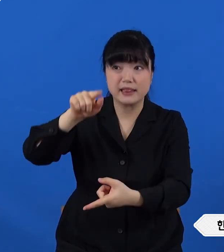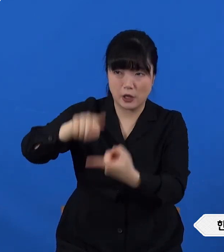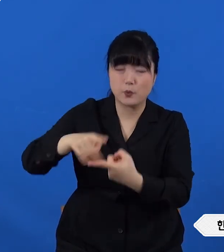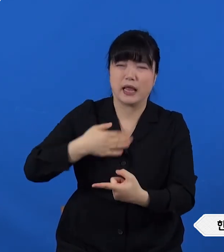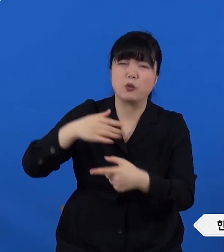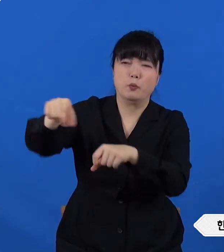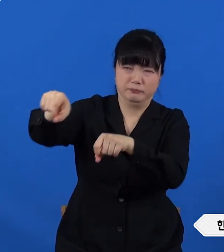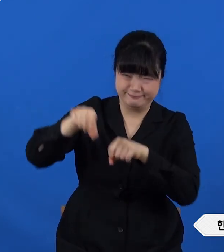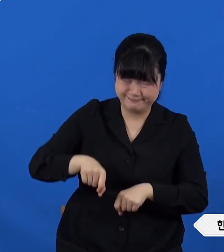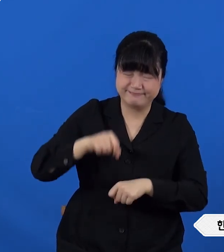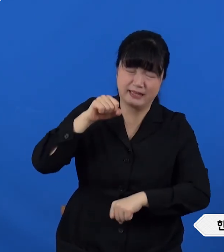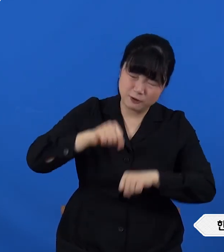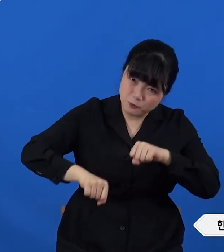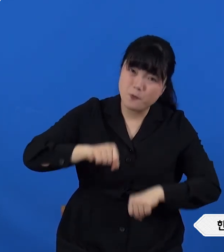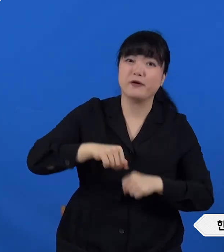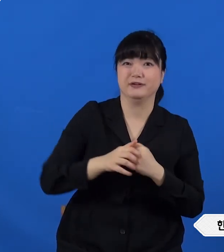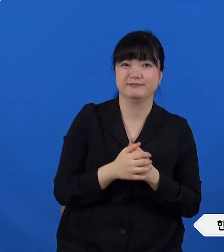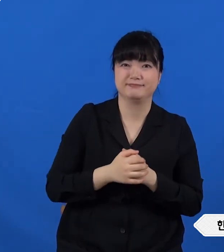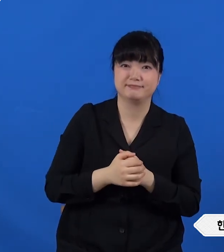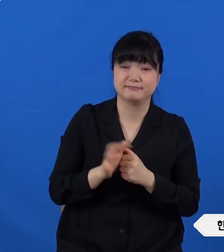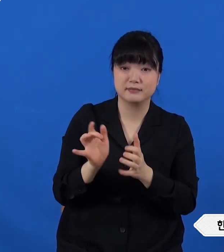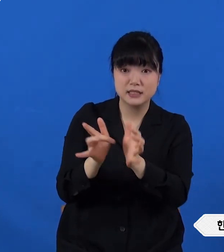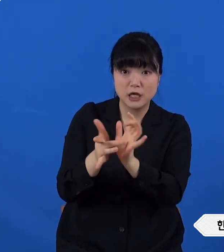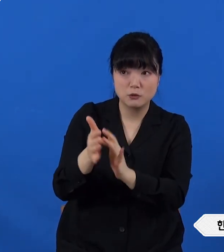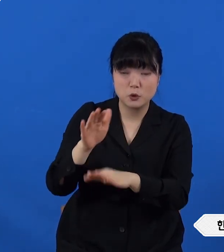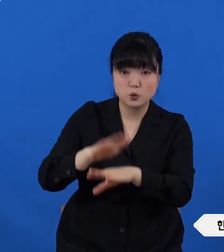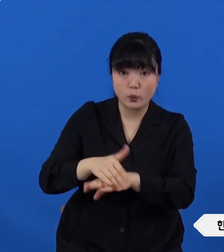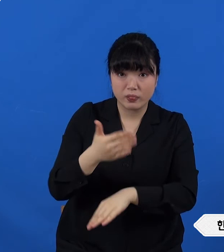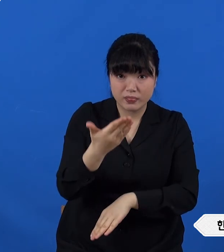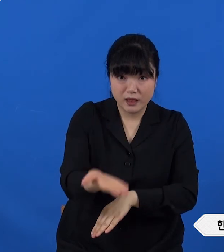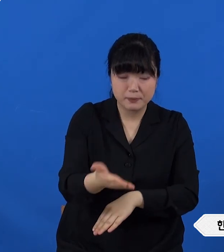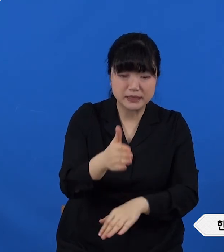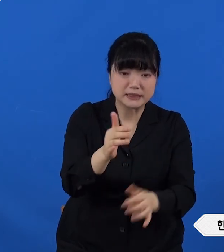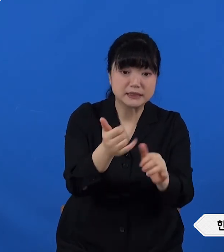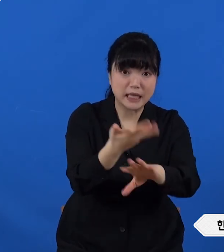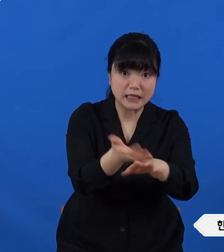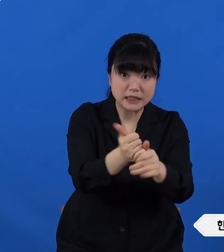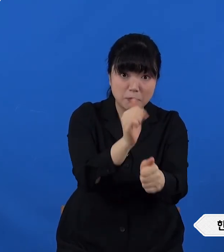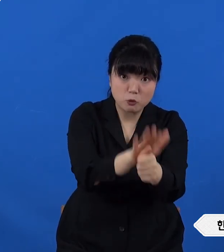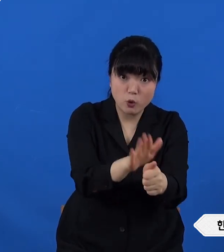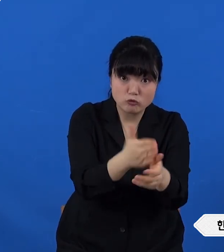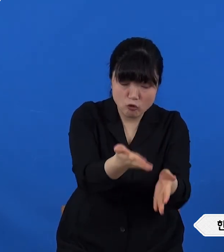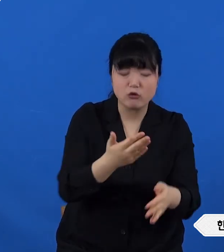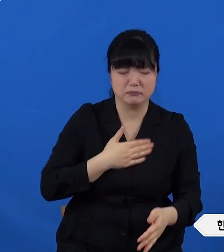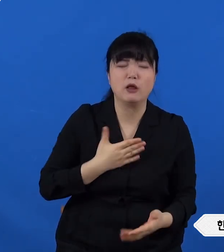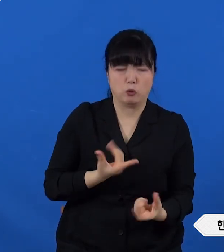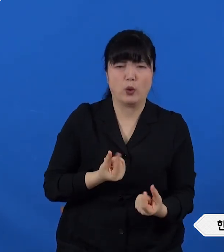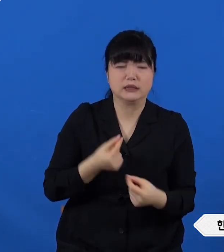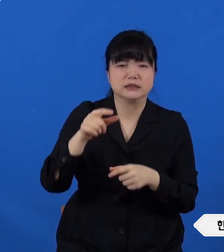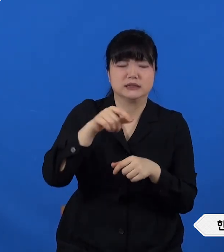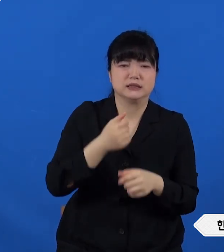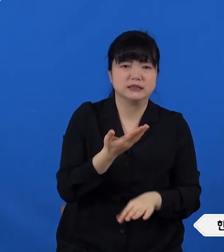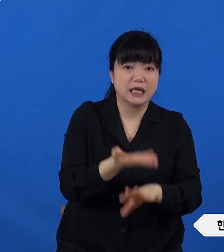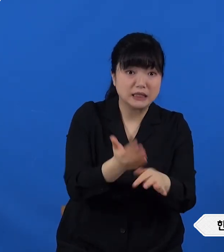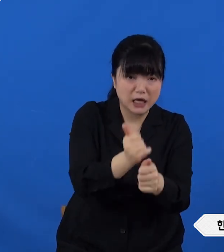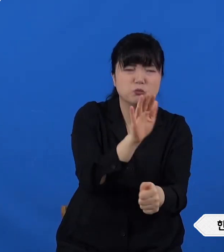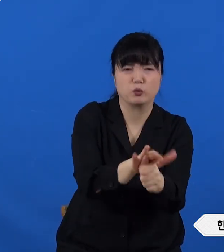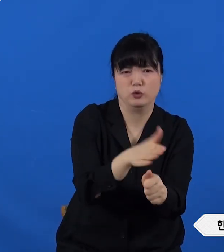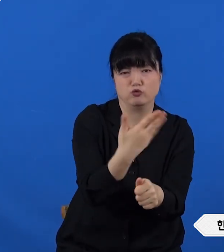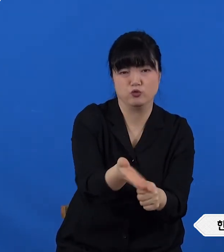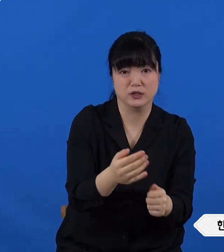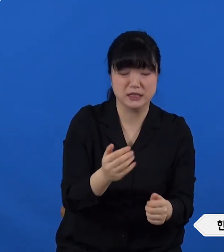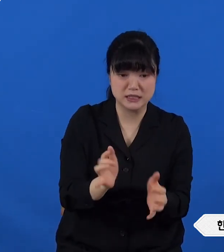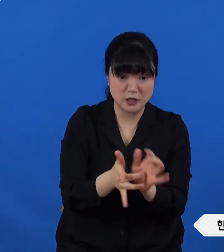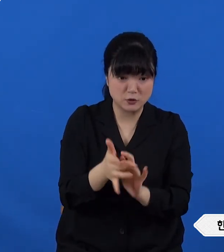나도 행동하는 것입니다. 예수님이 손 내밀었을 사람에게 나도 손을 내밀고 예수님이 달려갔을 곳에